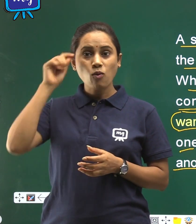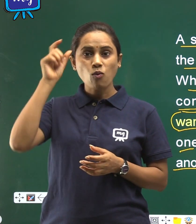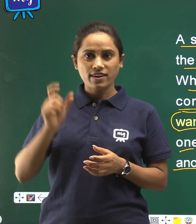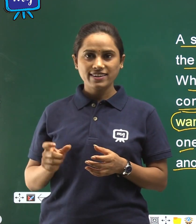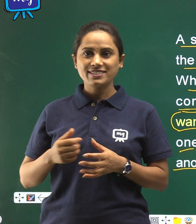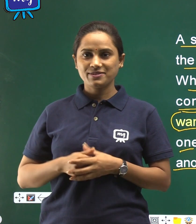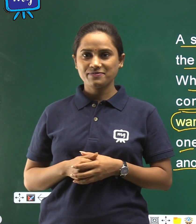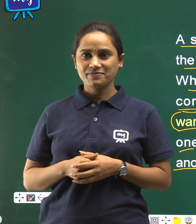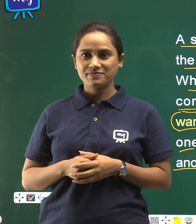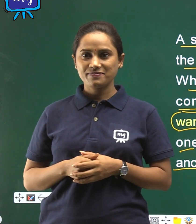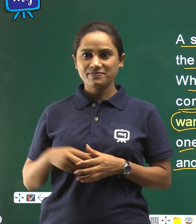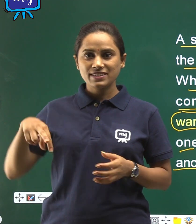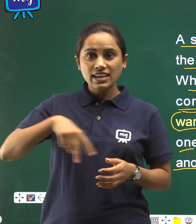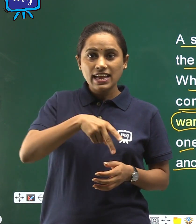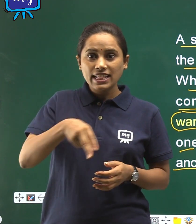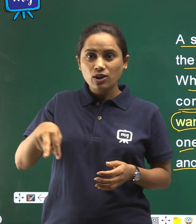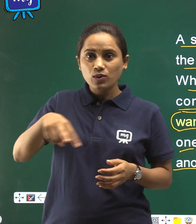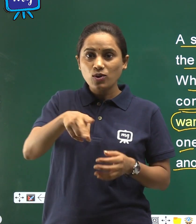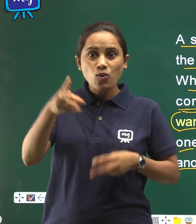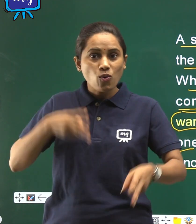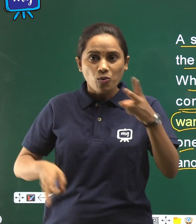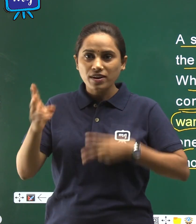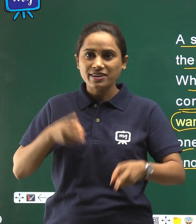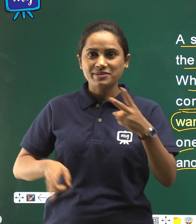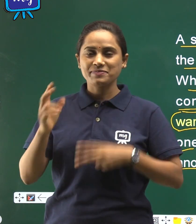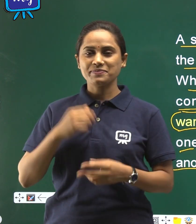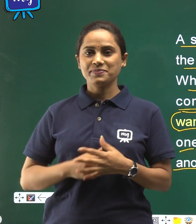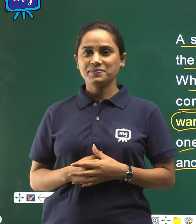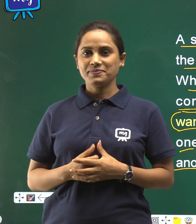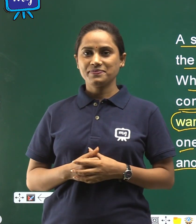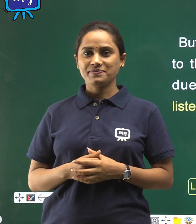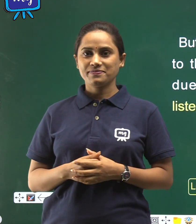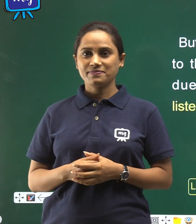wanders, इधर उधर घूमना.